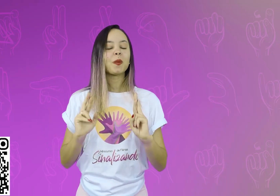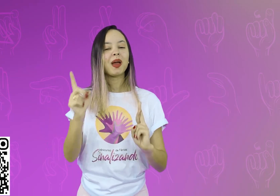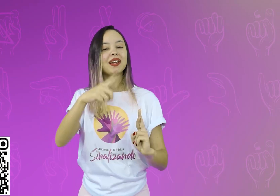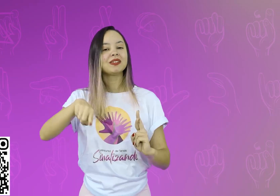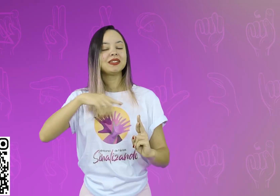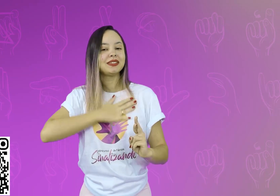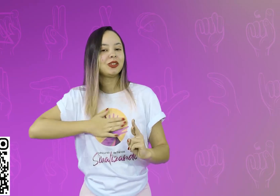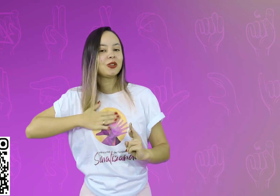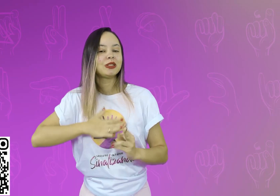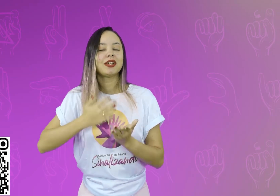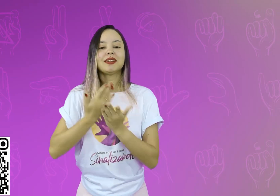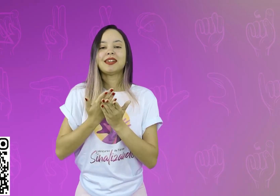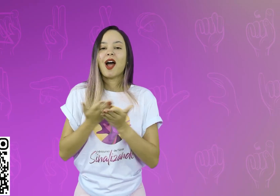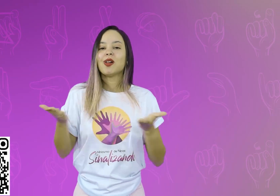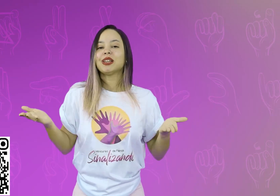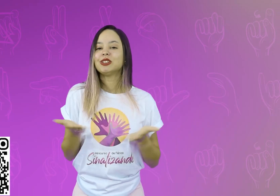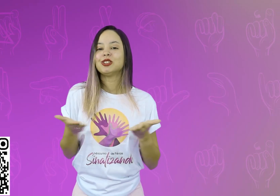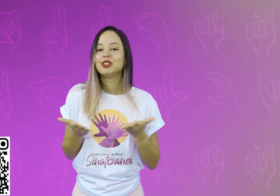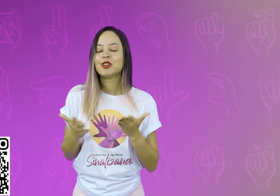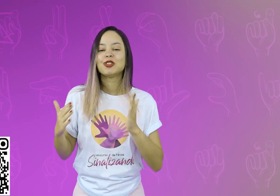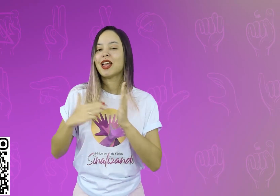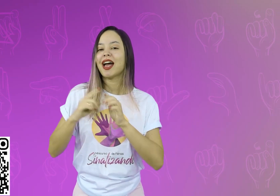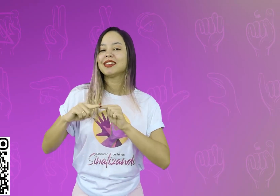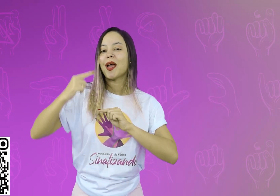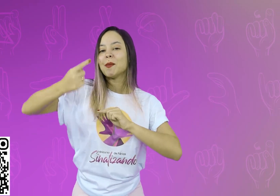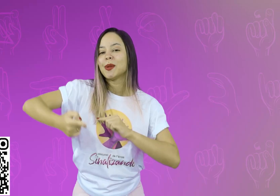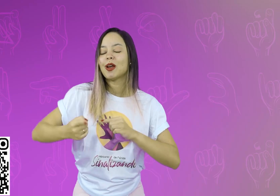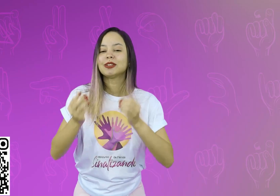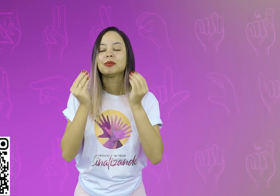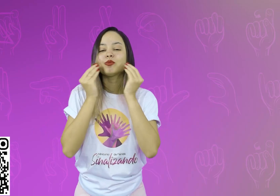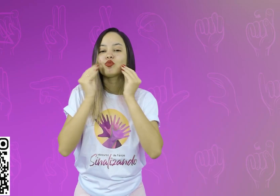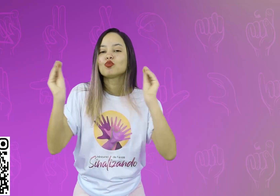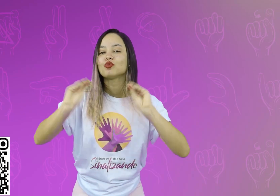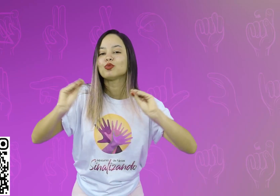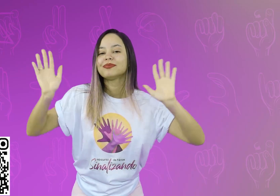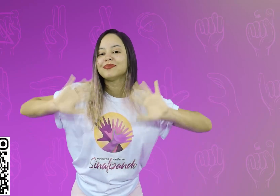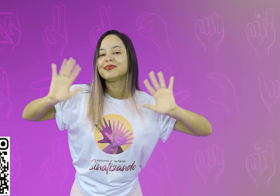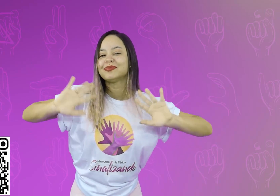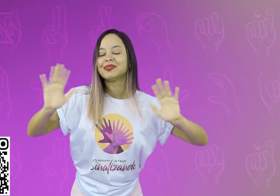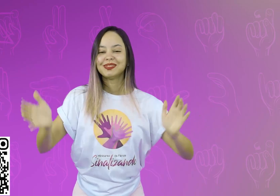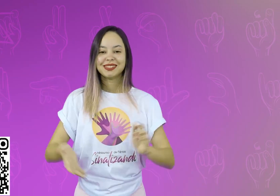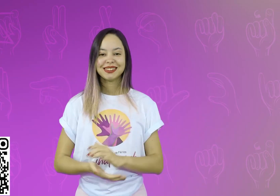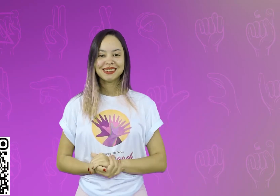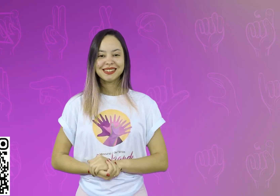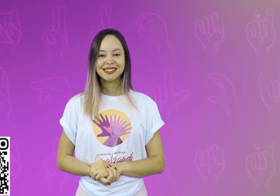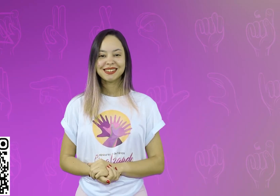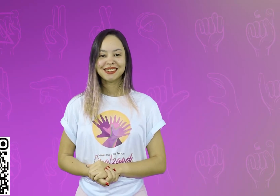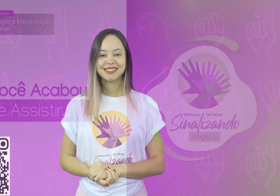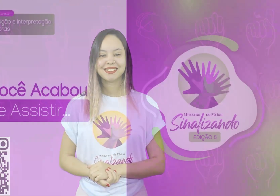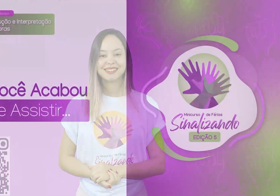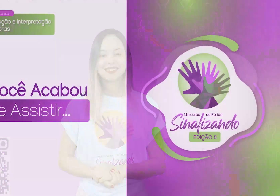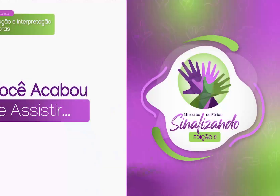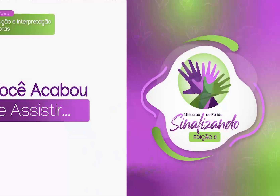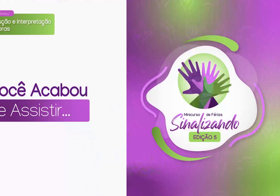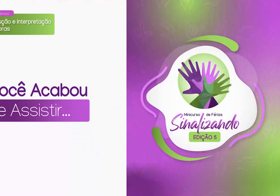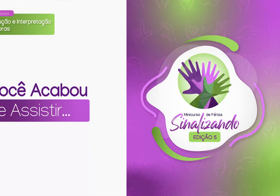muito importante. Eu espero muito que vocês tenham gostado da aula de hoje. Até a próxima, um beijo e tchau, tchau.